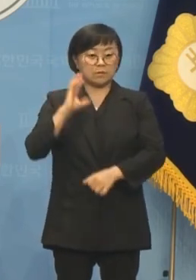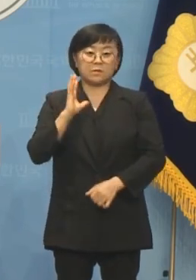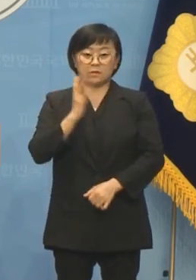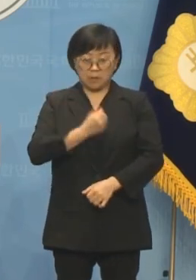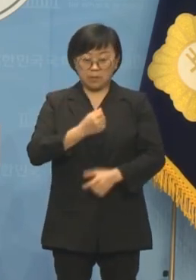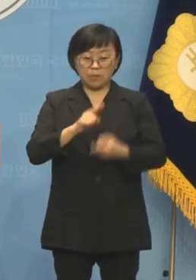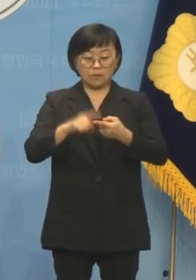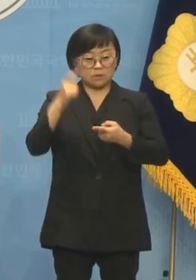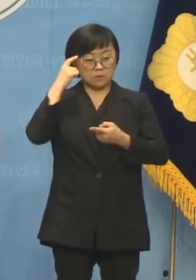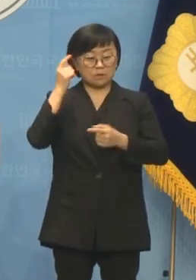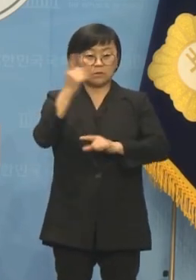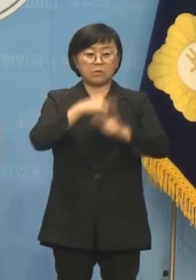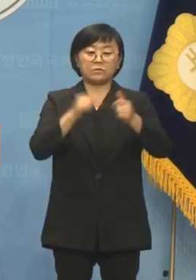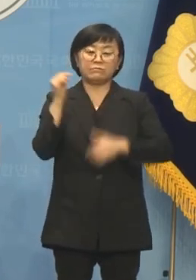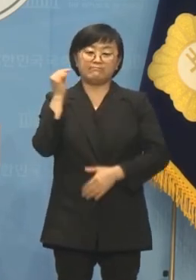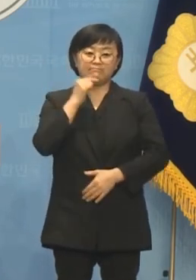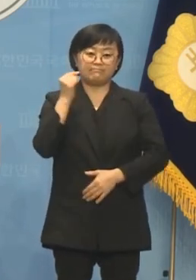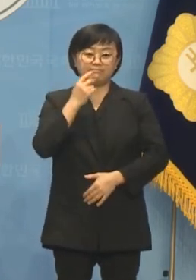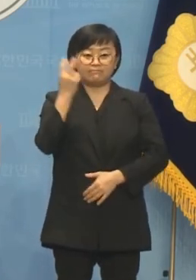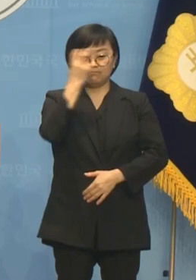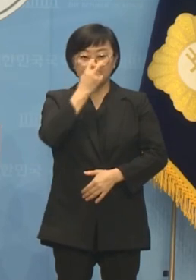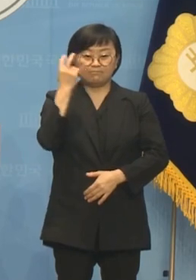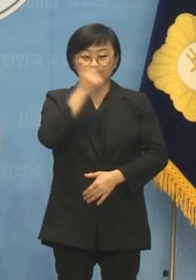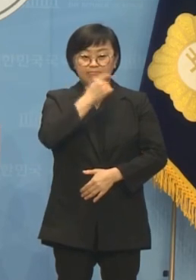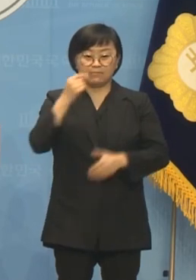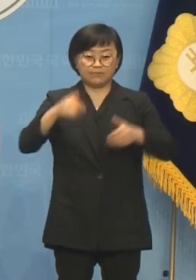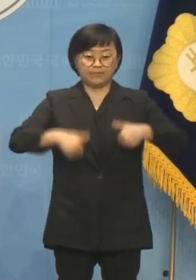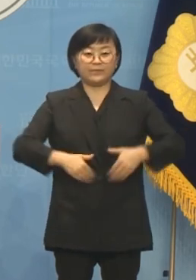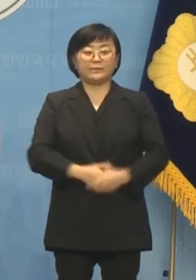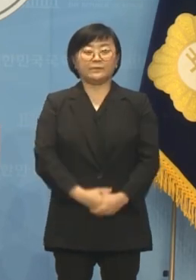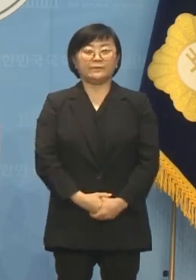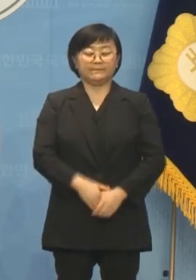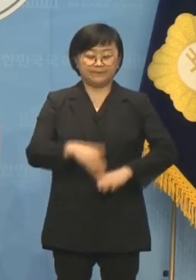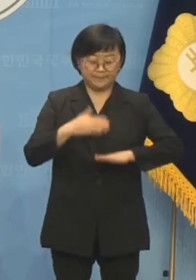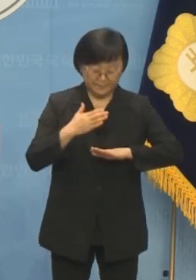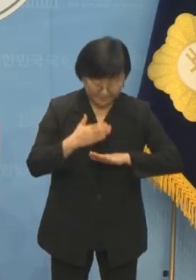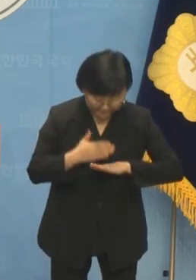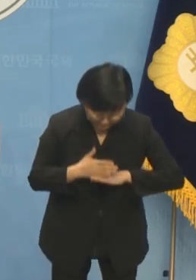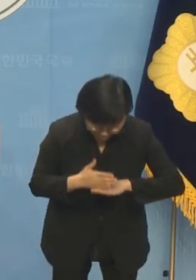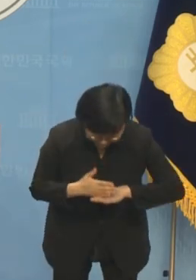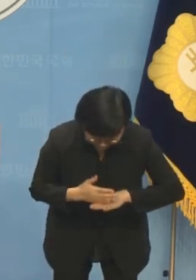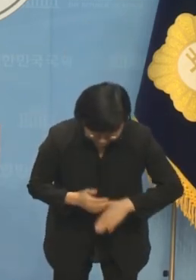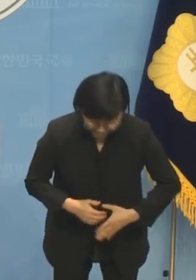젠더의식을 더욱더 철저히 검증할 것을 요구합니다. 감사합니다.